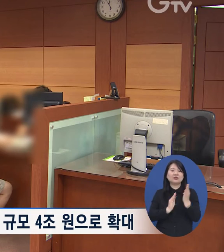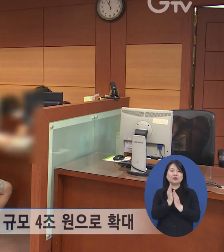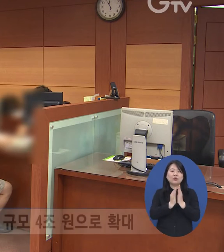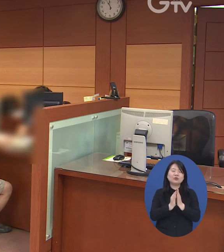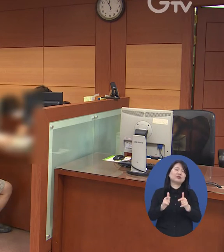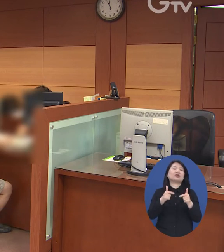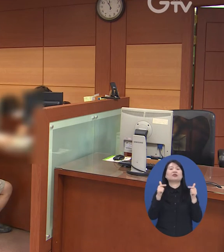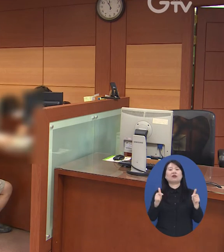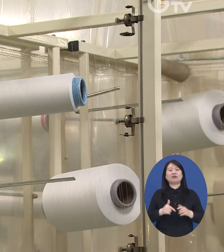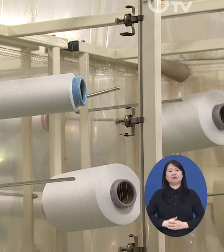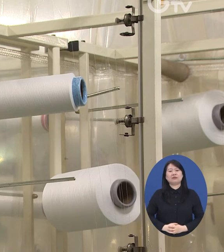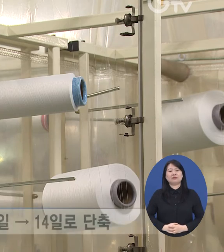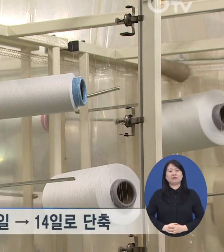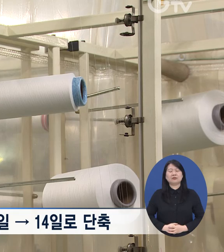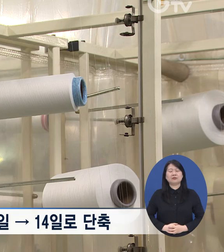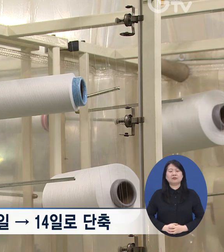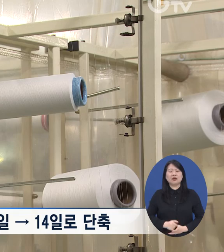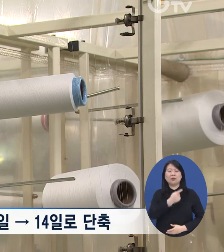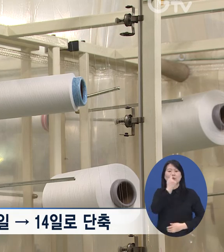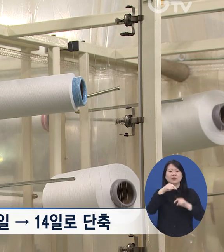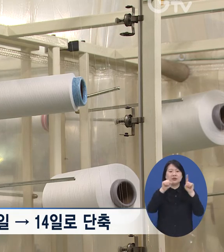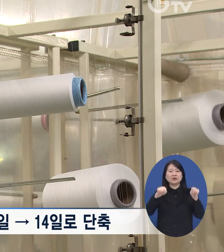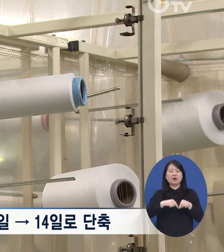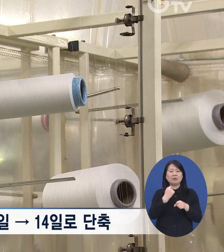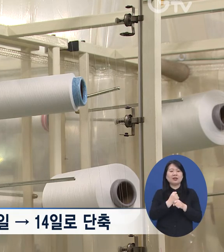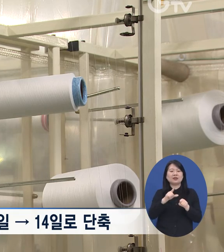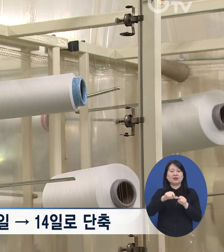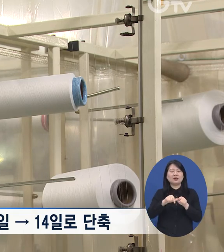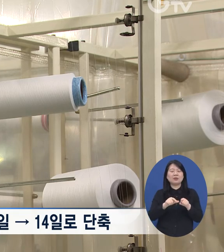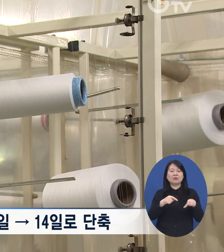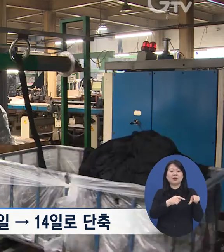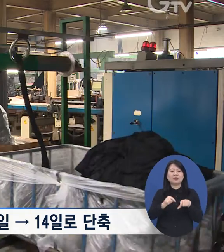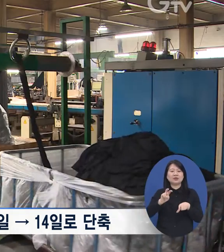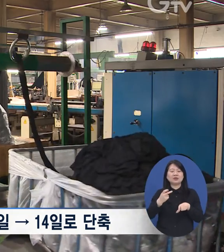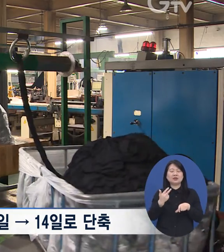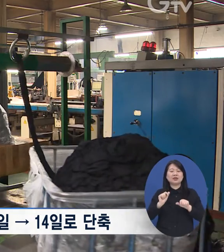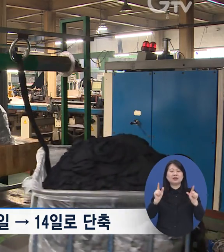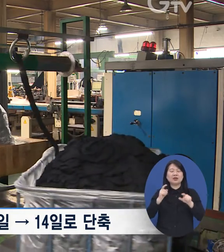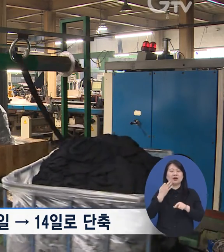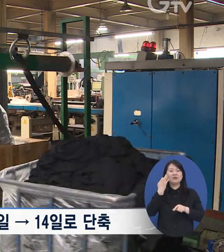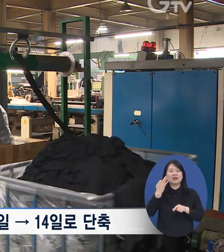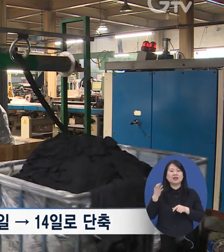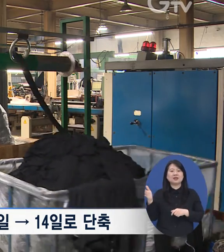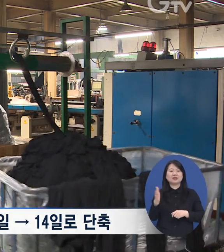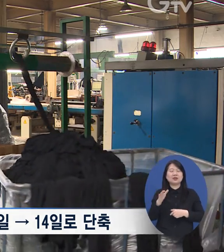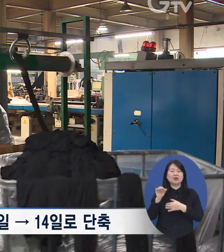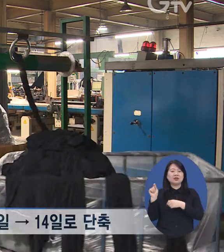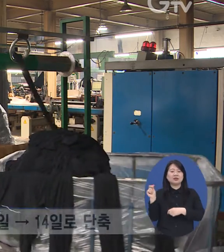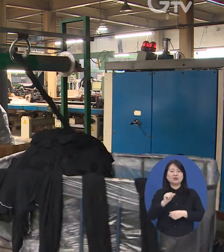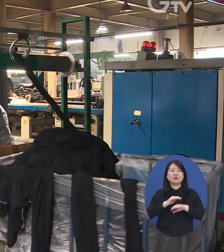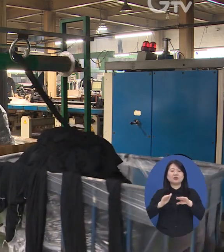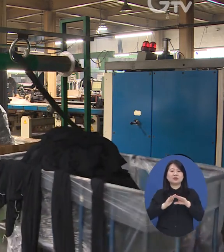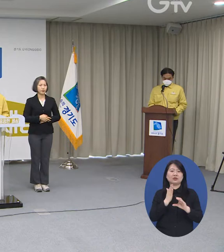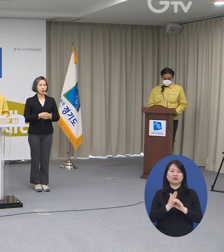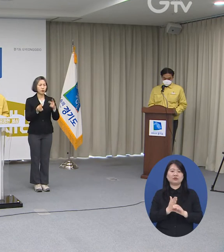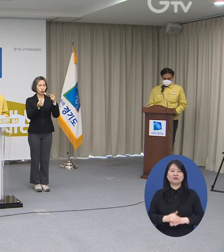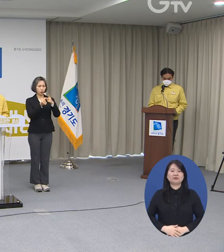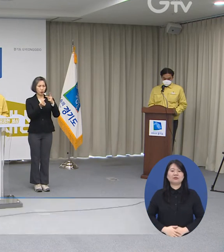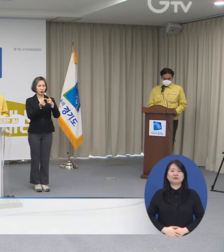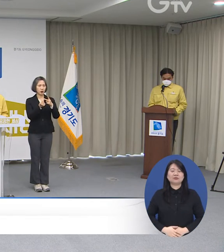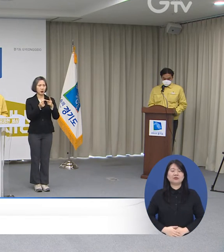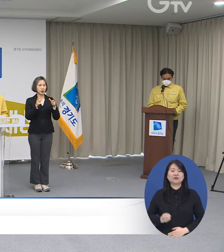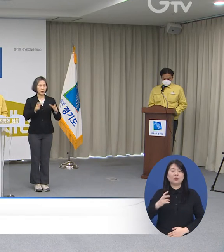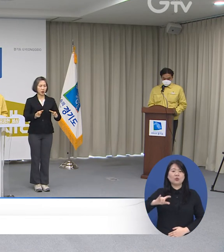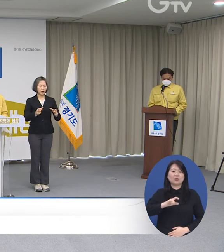원으로 확대합니다. 보증서 발급 기간도 평균 27일에서 14일 이내로 신속하게 처리합니다.